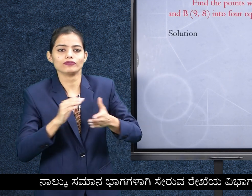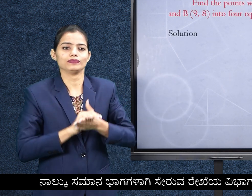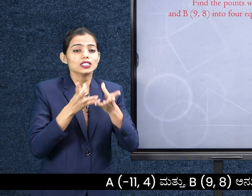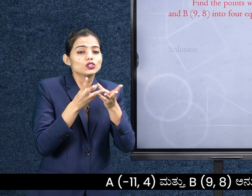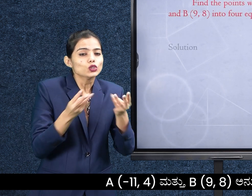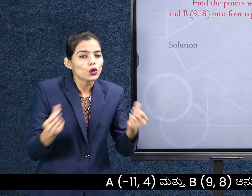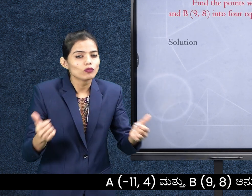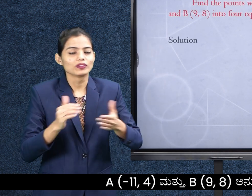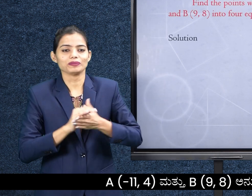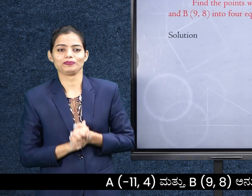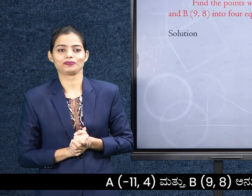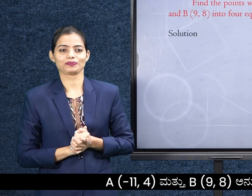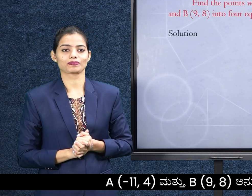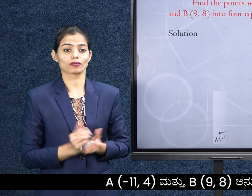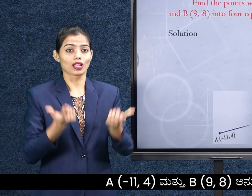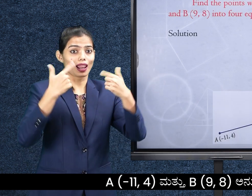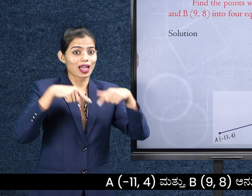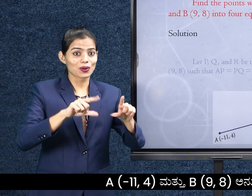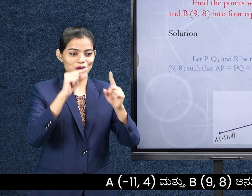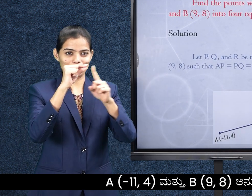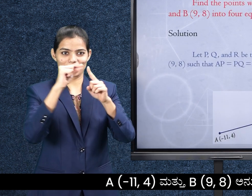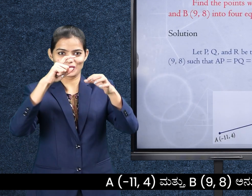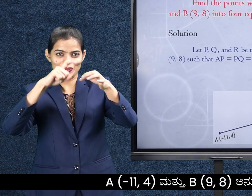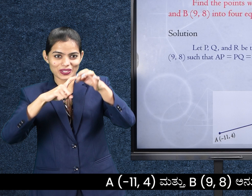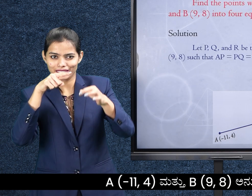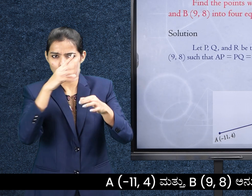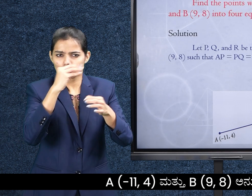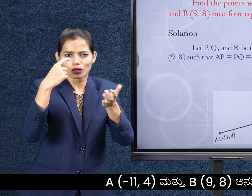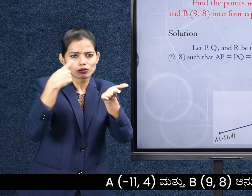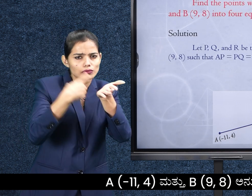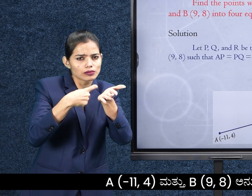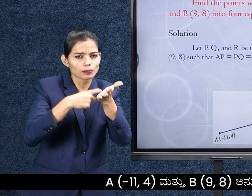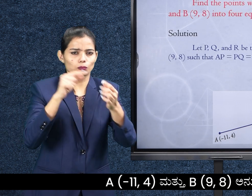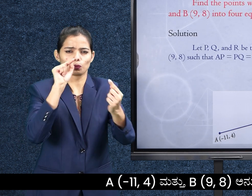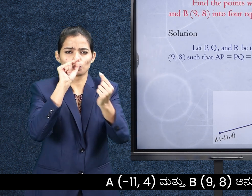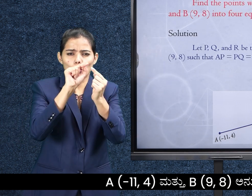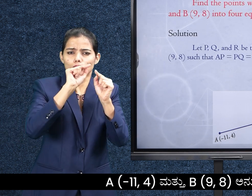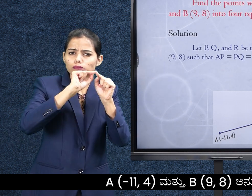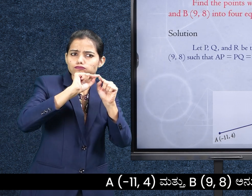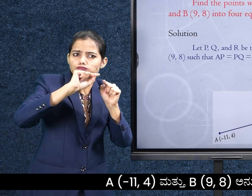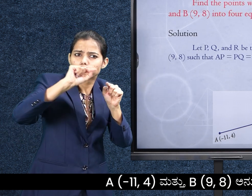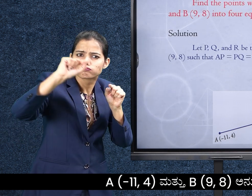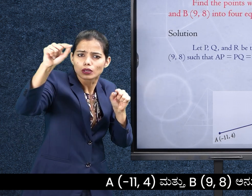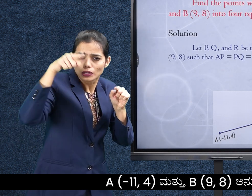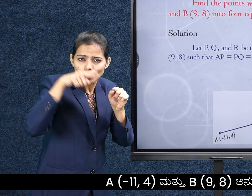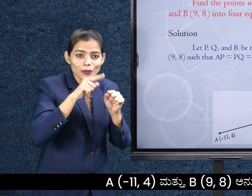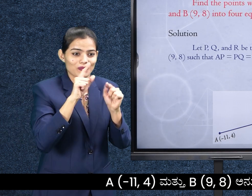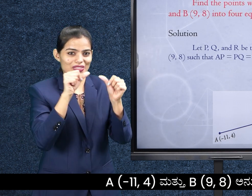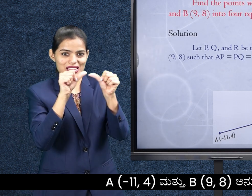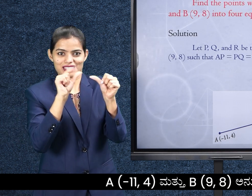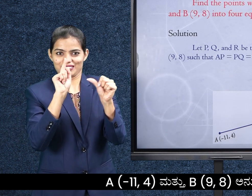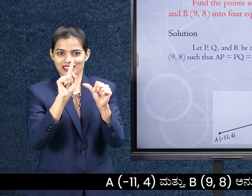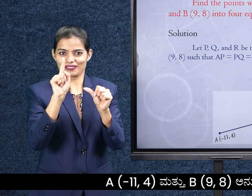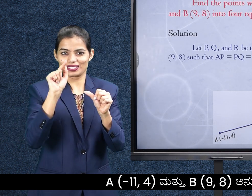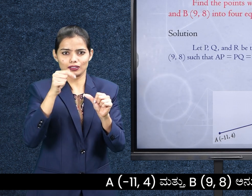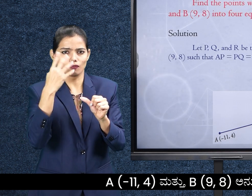a ಆಫ್ -11, 4 ಮತ್ತು b ಆಫ್ 9, 8 ಅನ್ನು ಸೇರುವ ರೇಖೆಯ